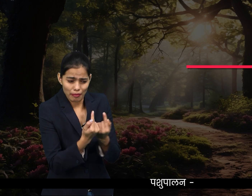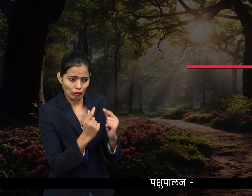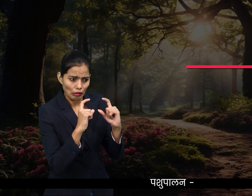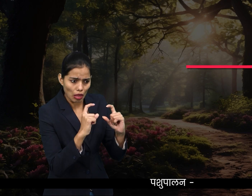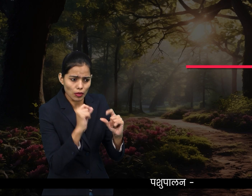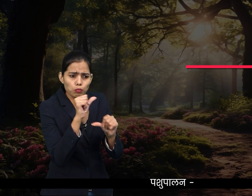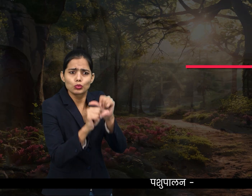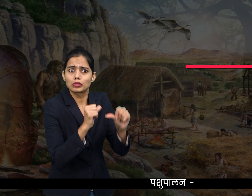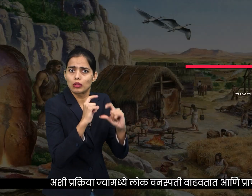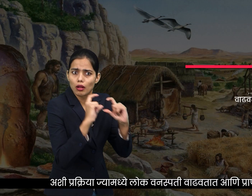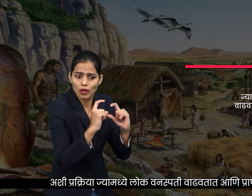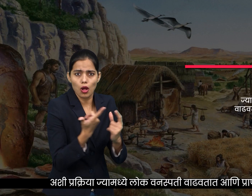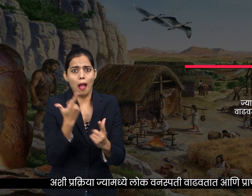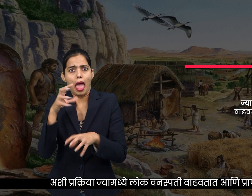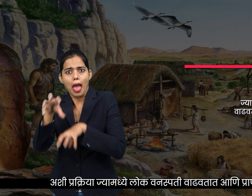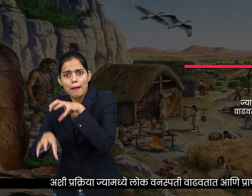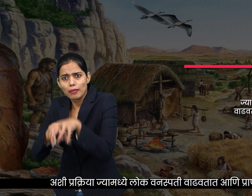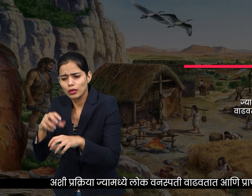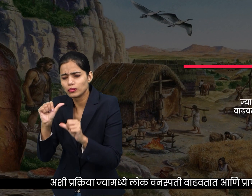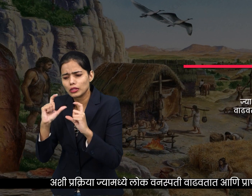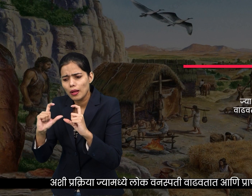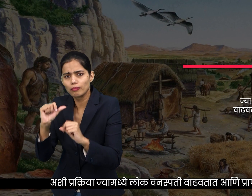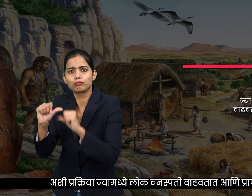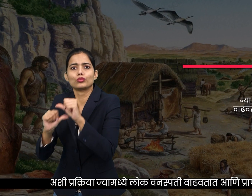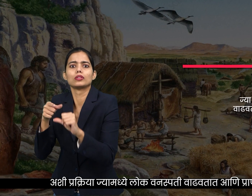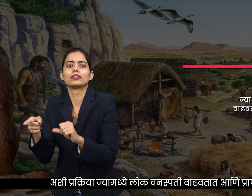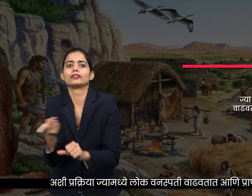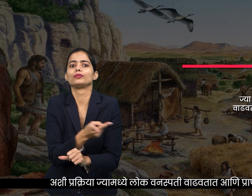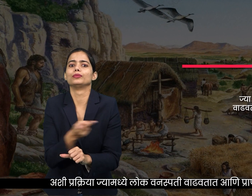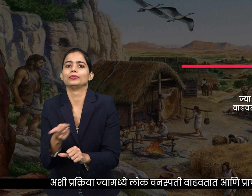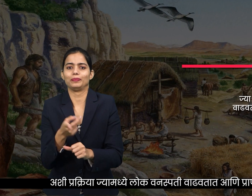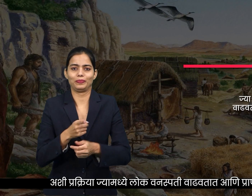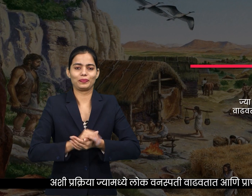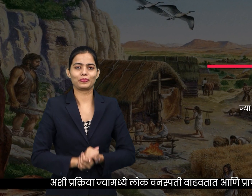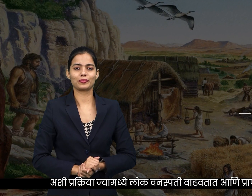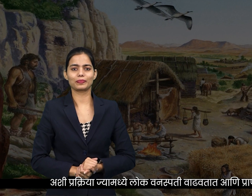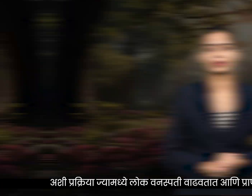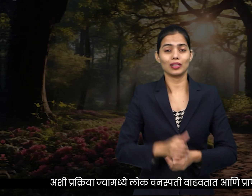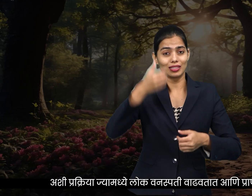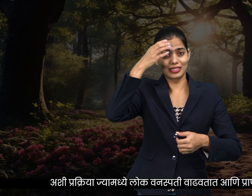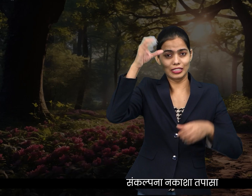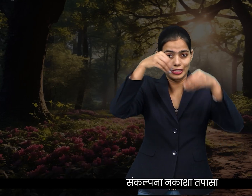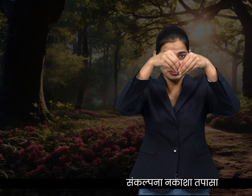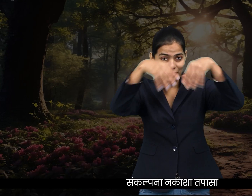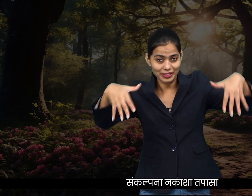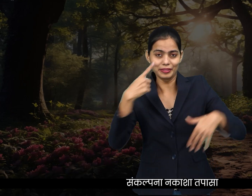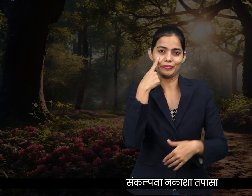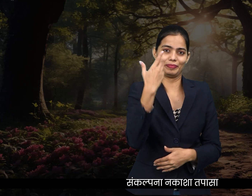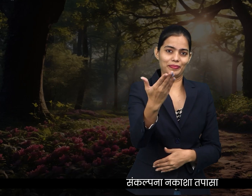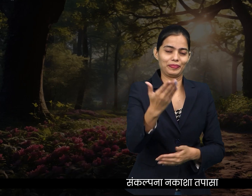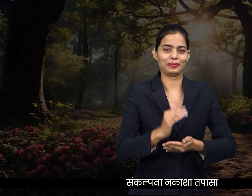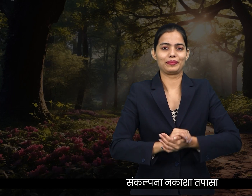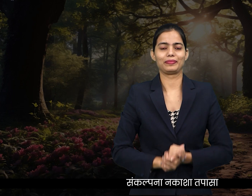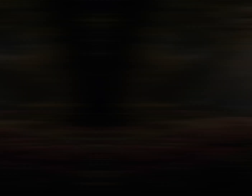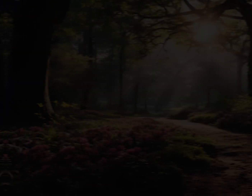पशुपालन, अशी प्रक्रिया ज्यामध्ये लोक वनस्पती वाढवतात आणि प्राणी पाळतात. संकल्पना